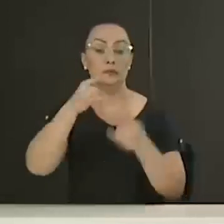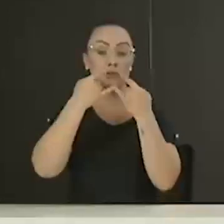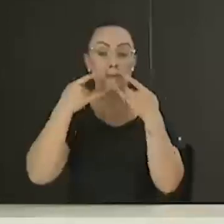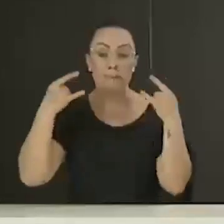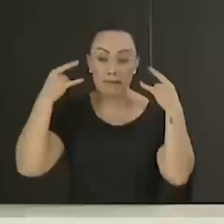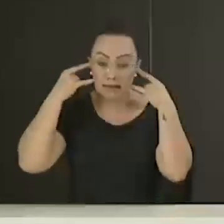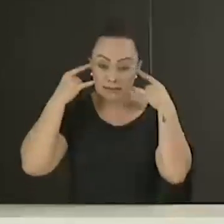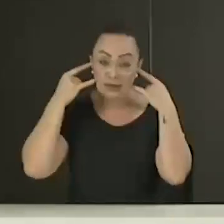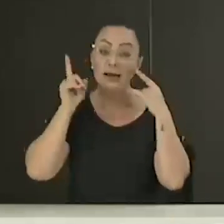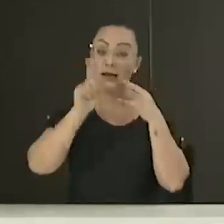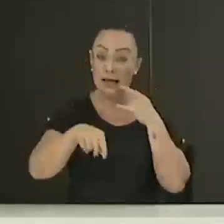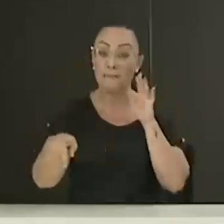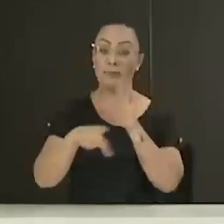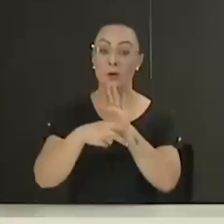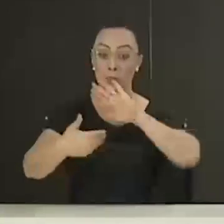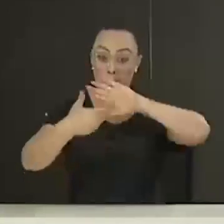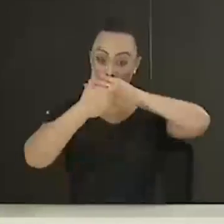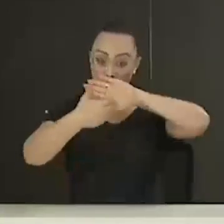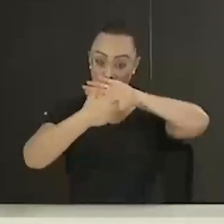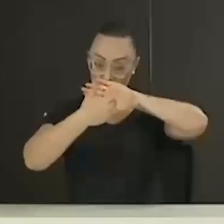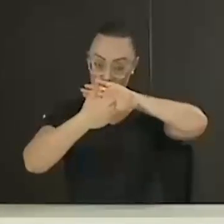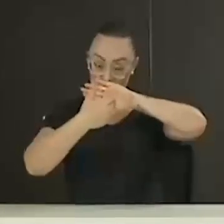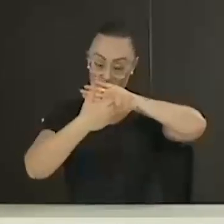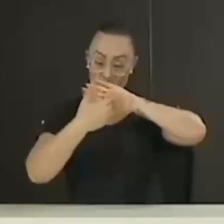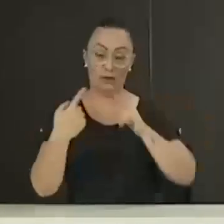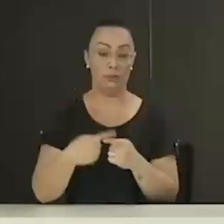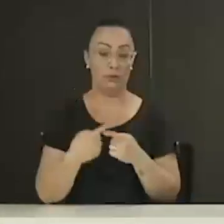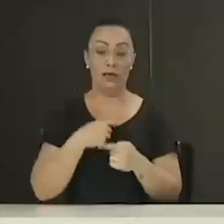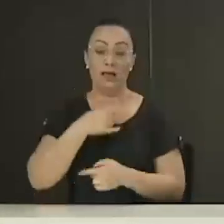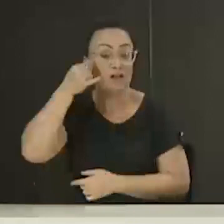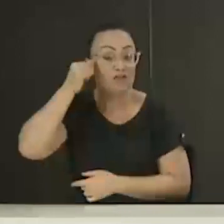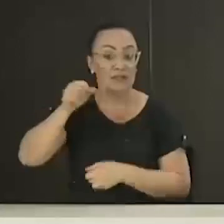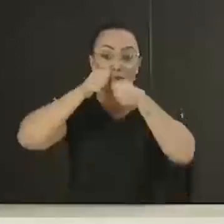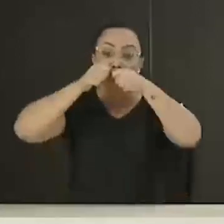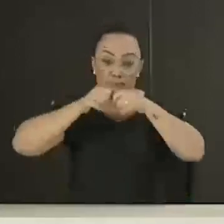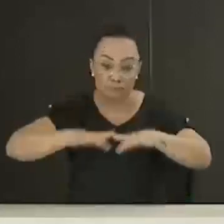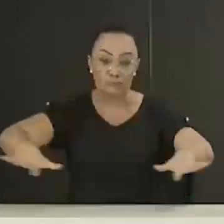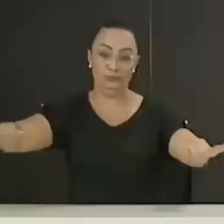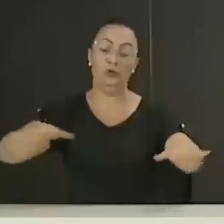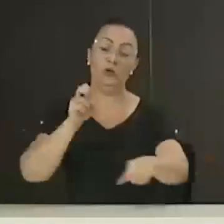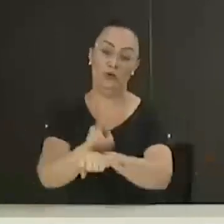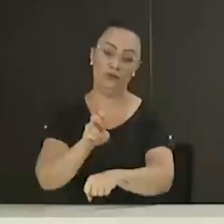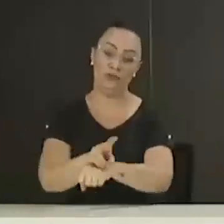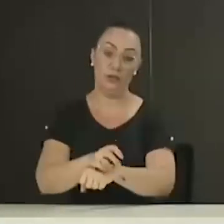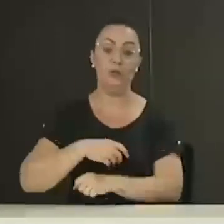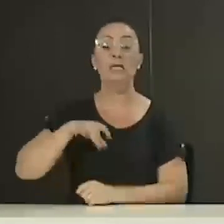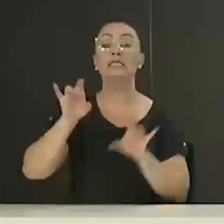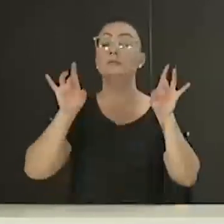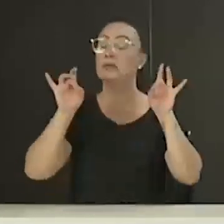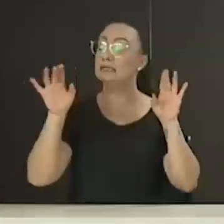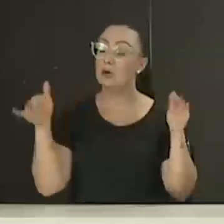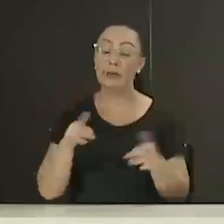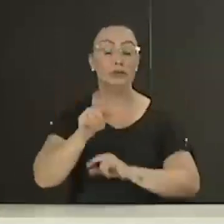funciona como um método de barreira para transmissão do ambiente da é principalmente daquelas pessoas que